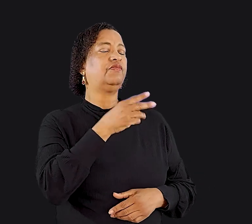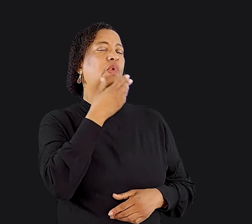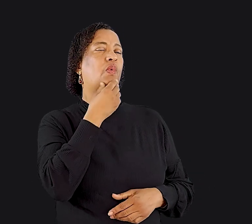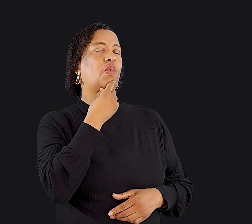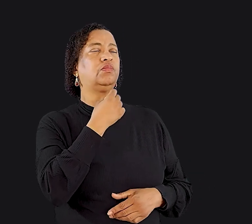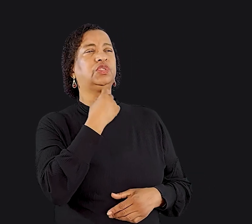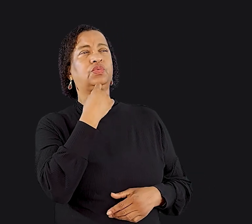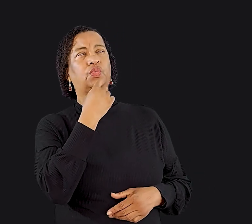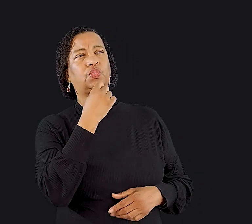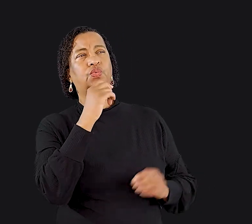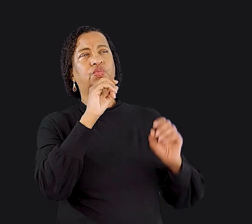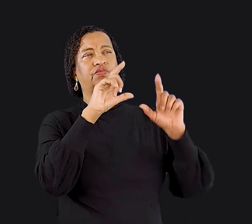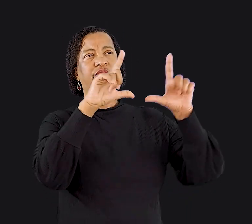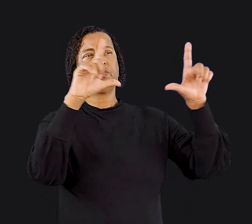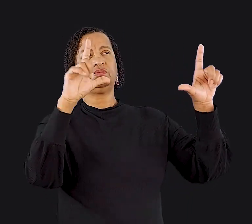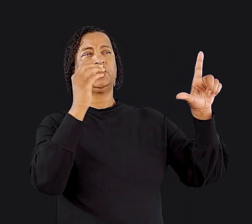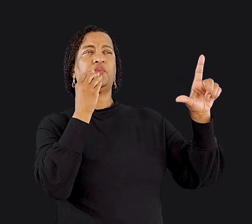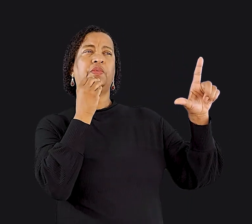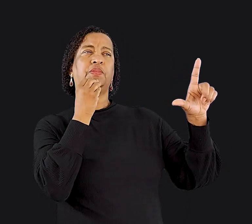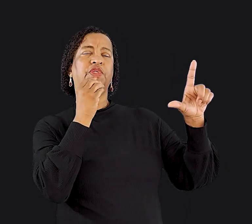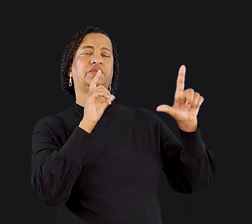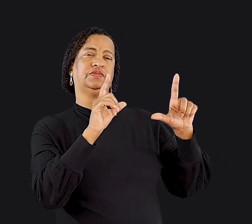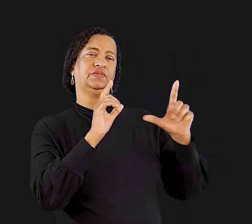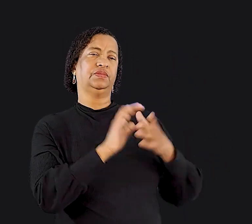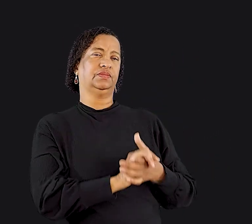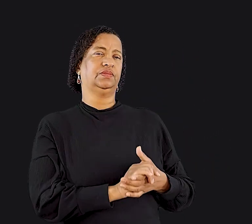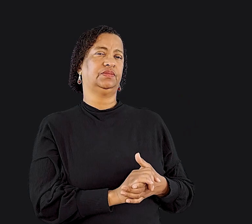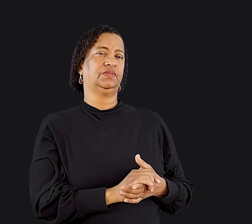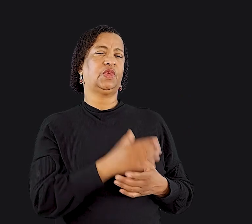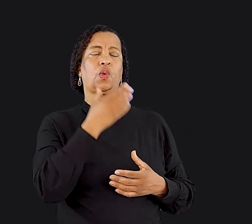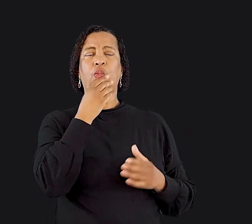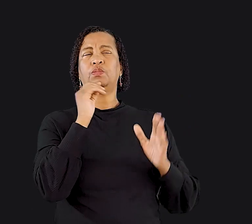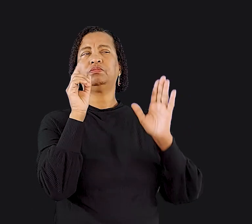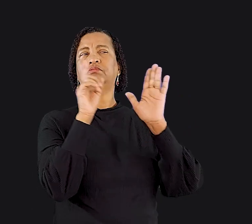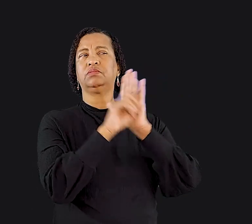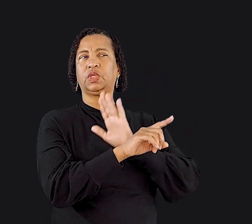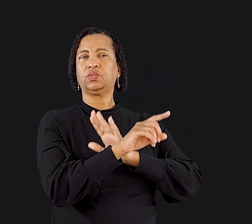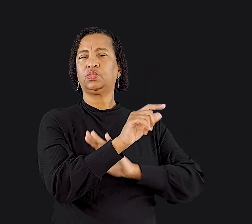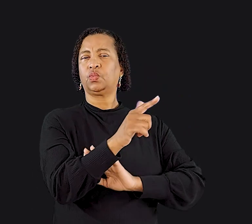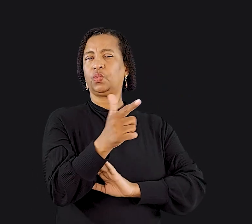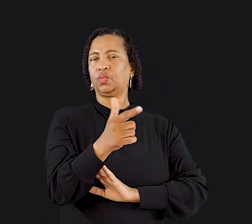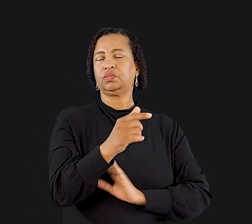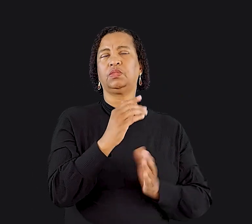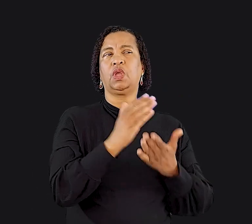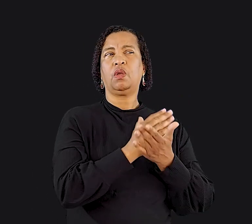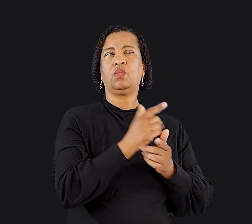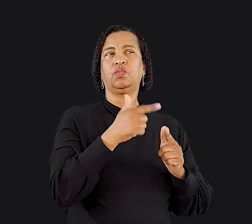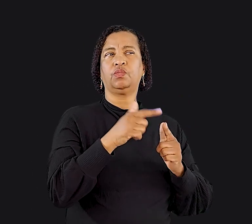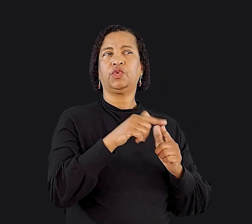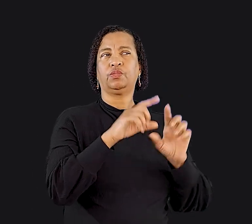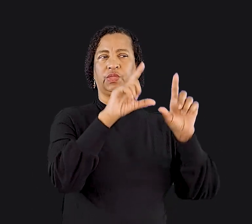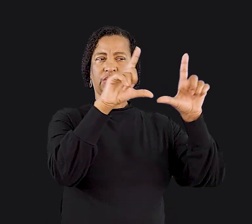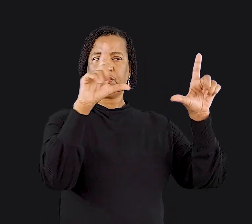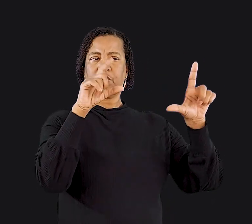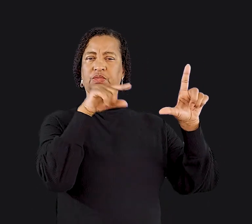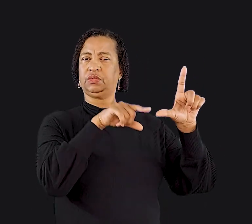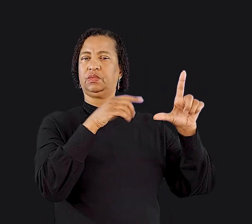um quadro de Rembrandt. O curador perguntou ao homem, algum problema com esse quadro? O